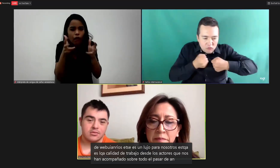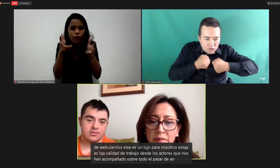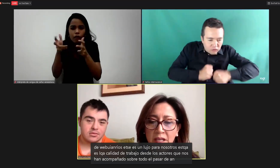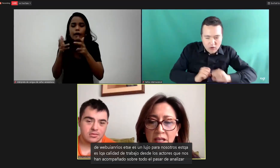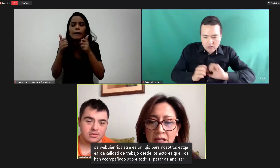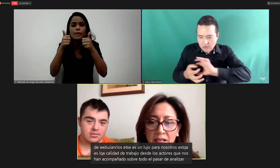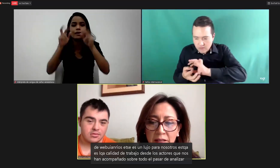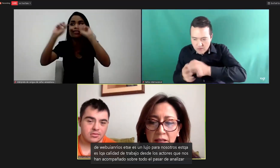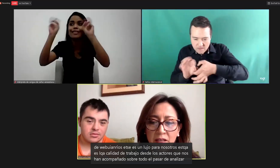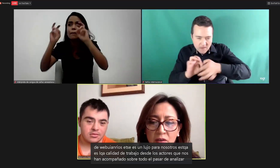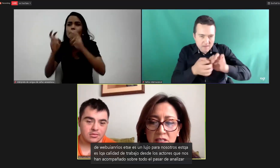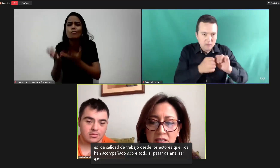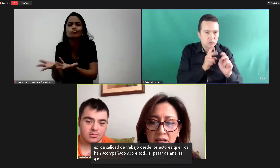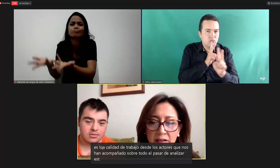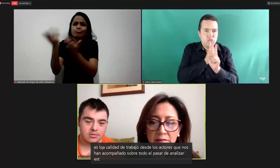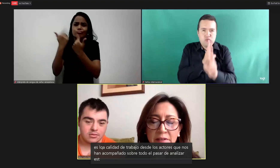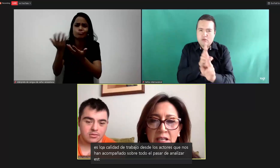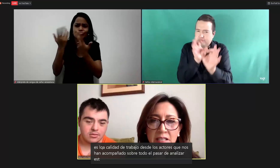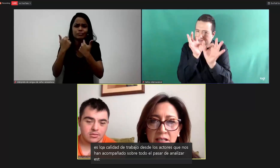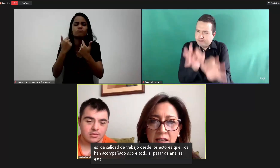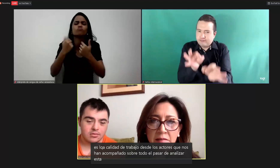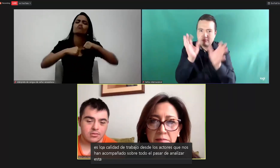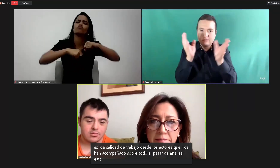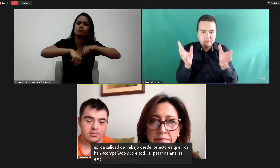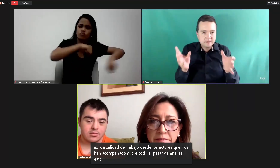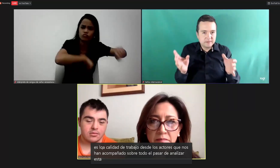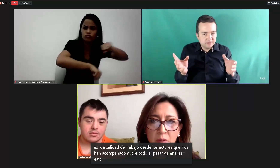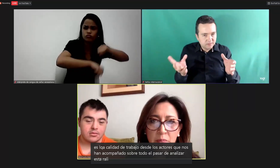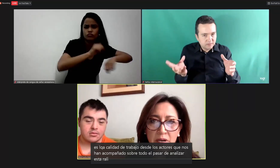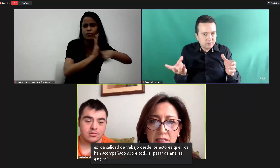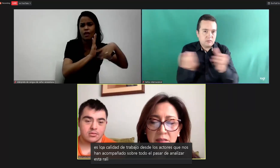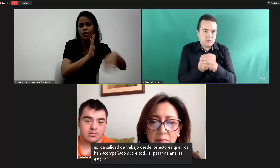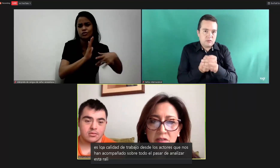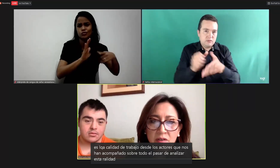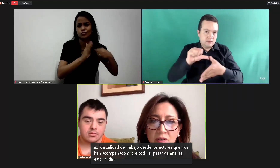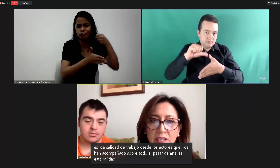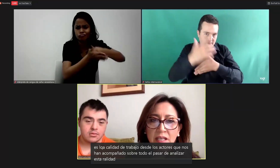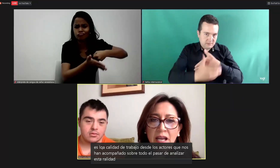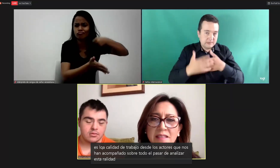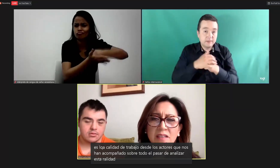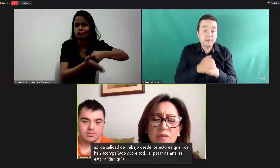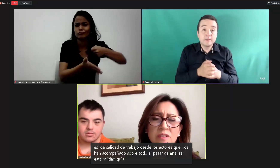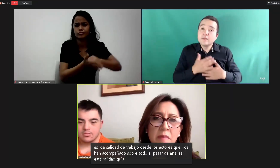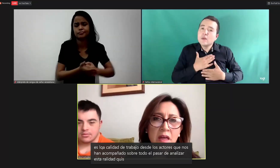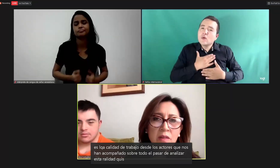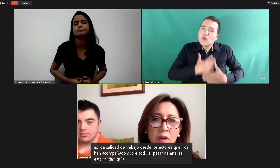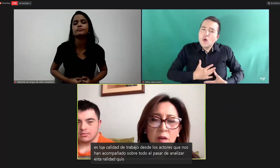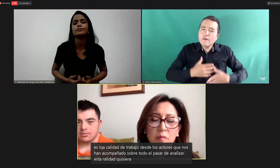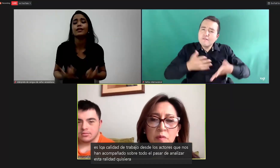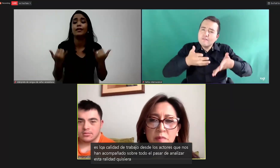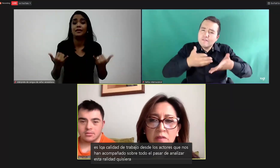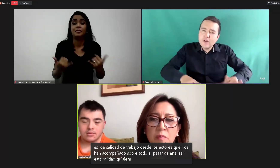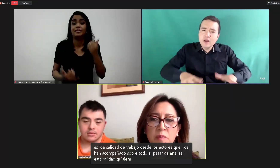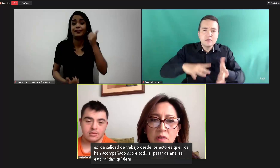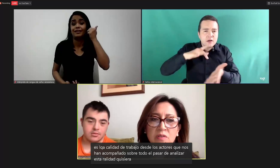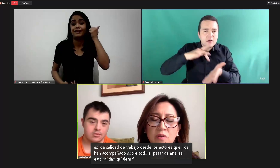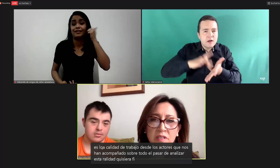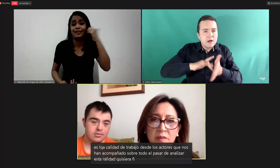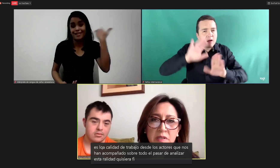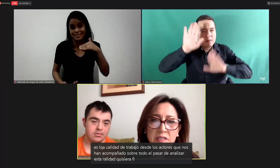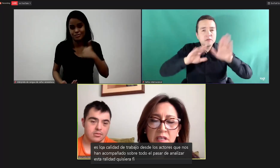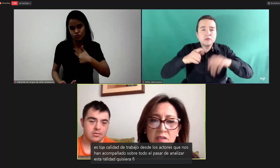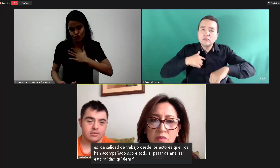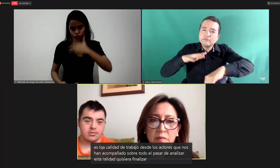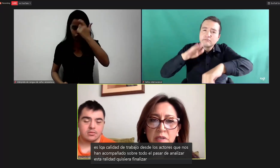región. Y yo quisiera finalizar mi participación haciendo un llamado al movimiento de personas